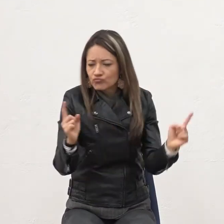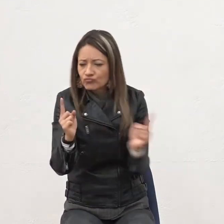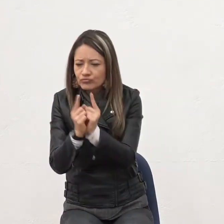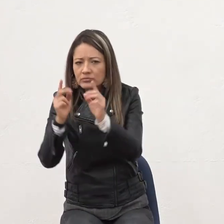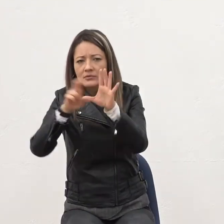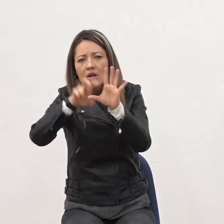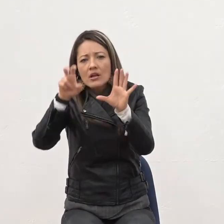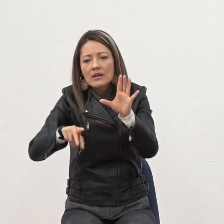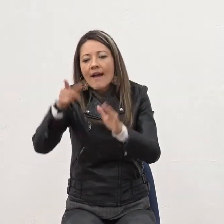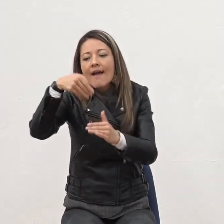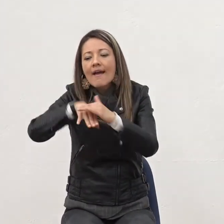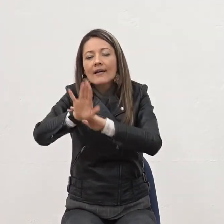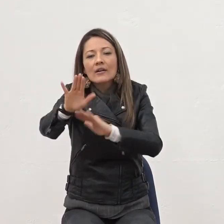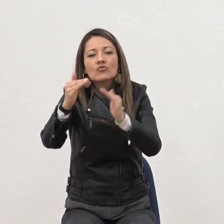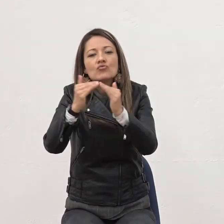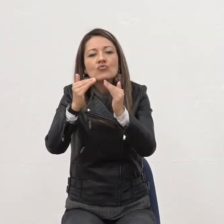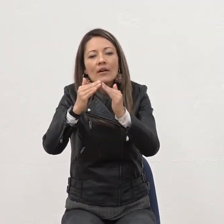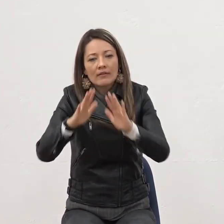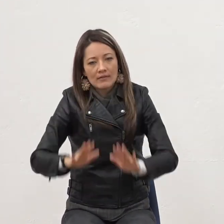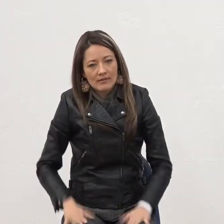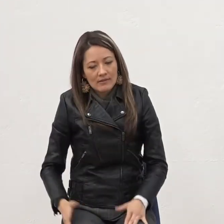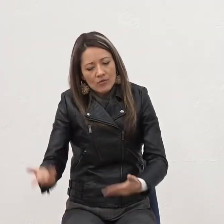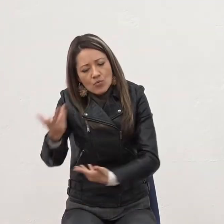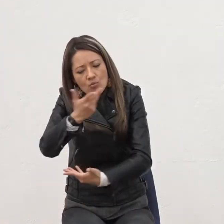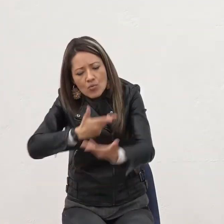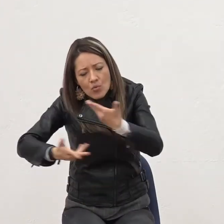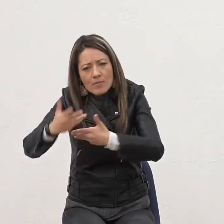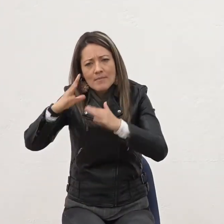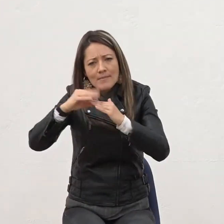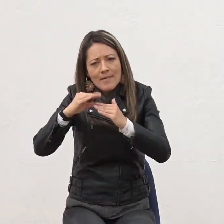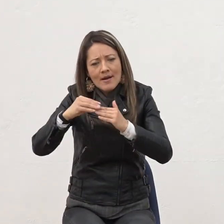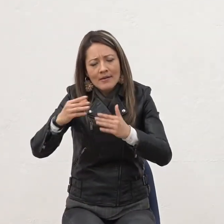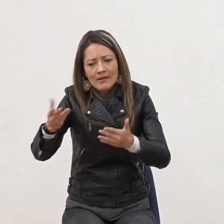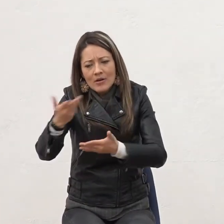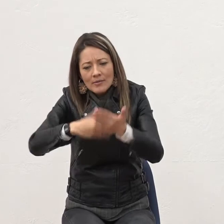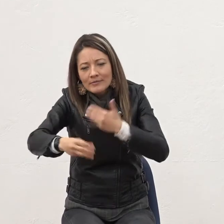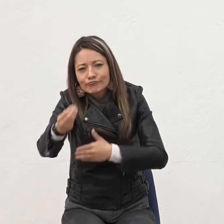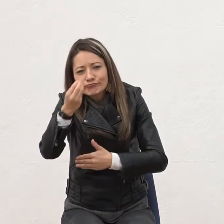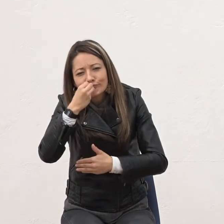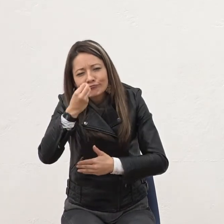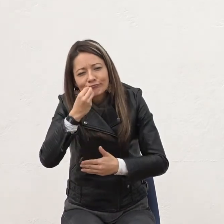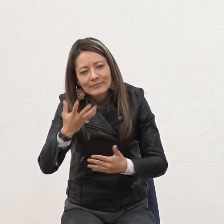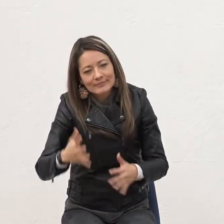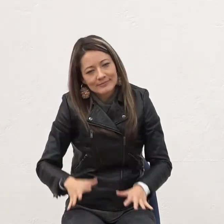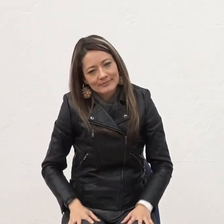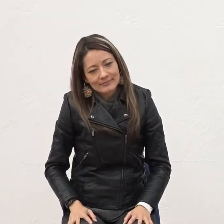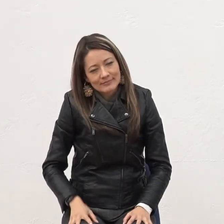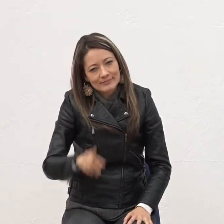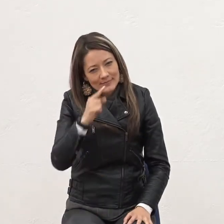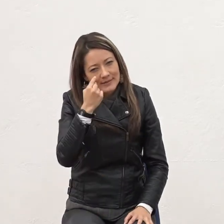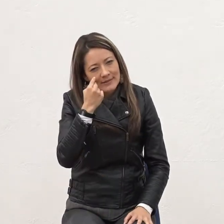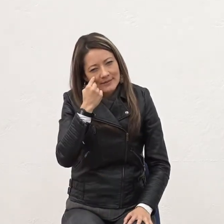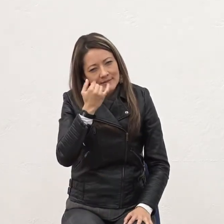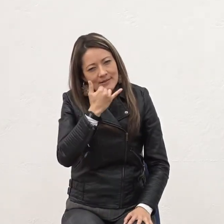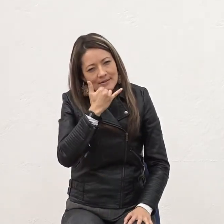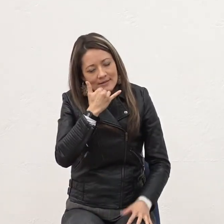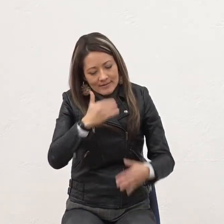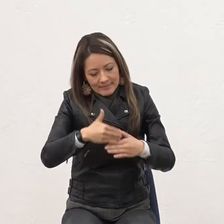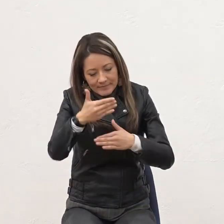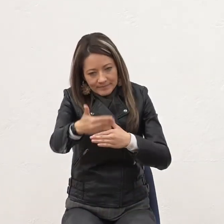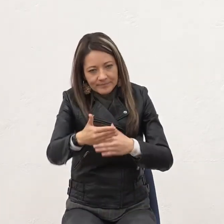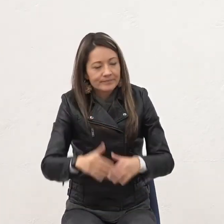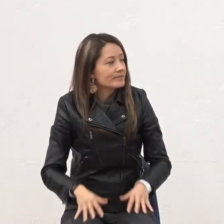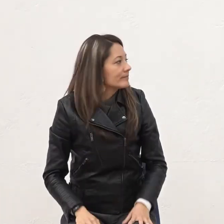Zaqueo. Entró a su casa y compartió el pan, compartió una cena. Mire lo que pasa más